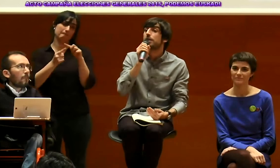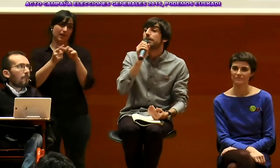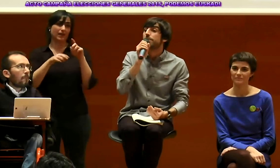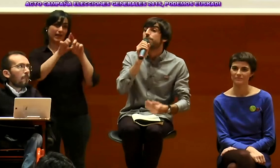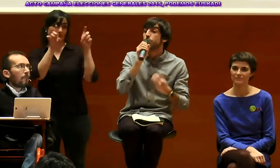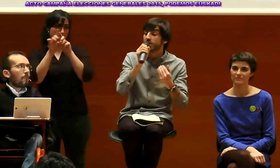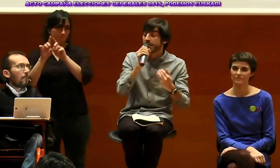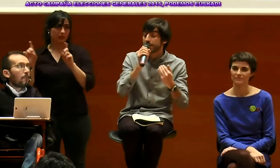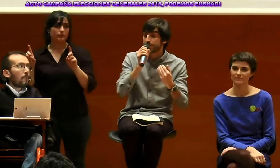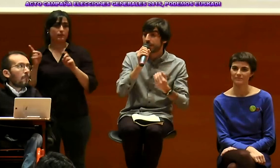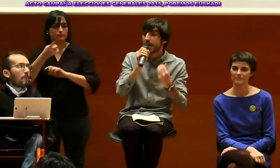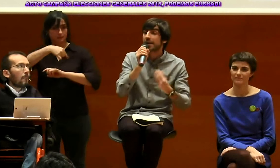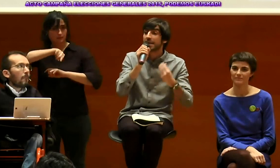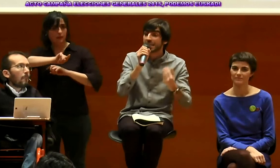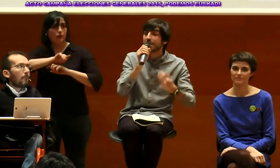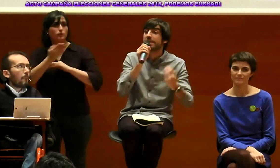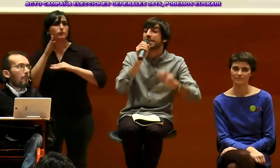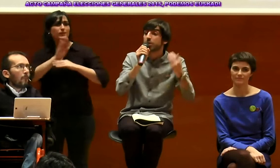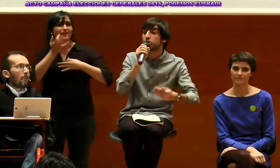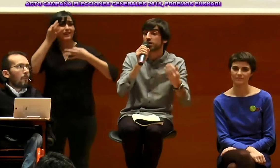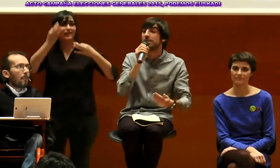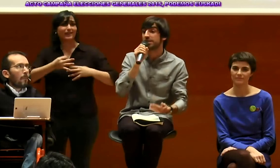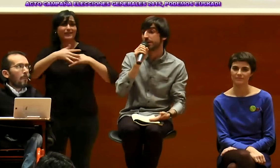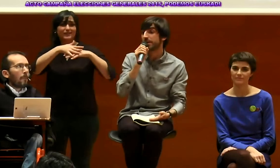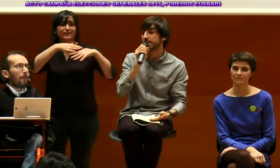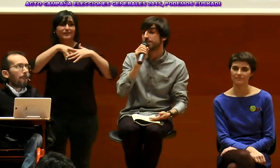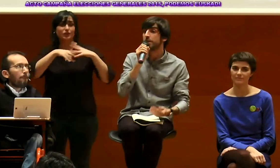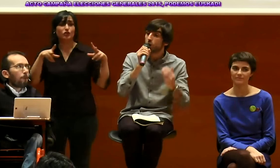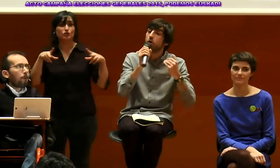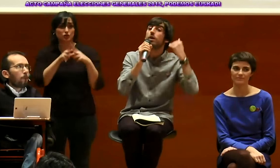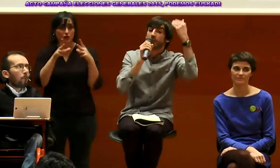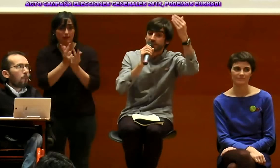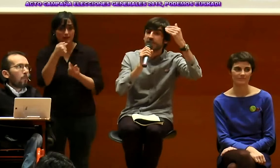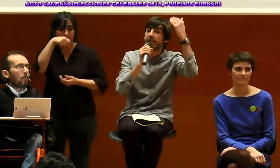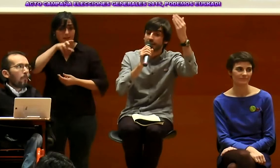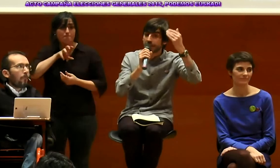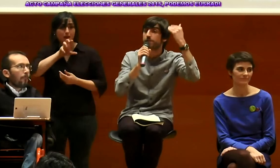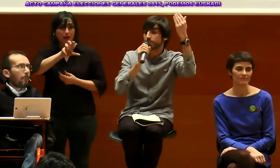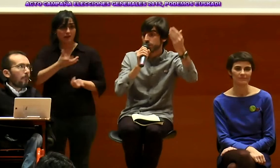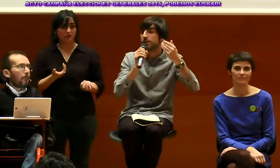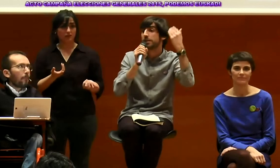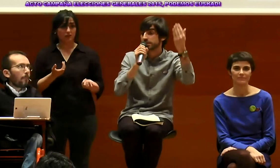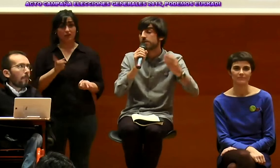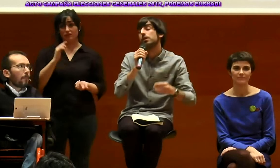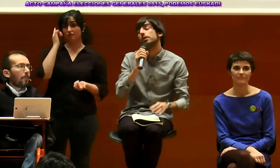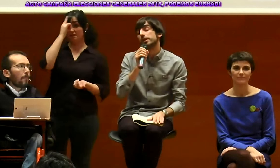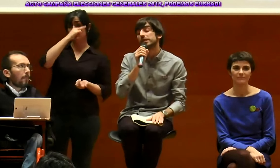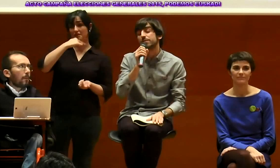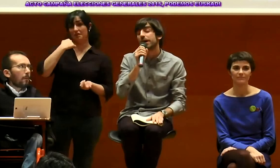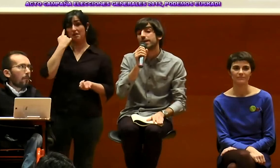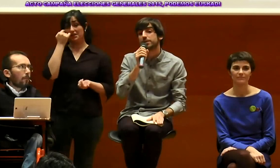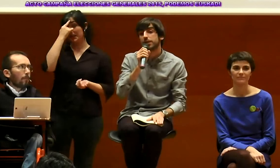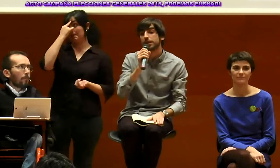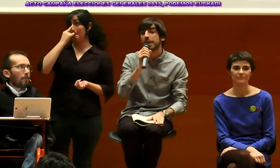quienes muestran la realidad del tejido social de este país y no esas caras, ¿no?